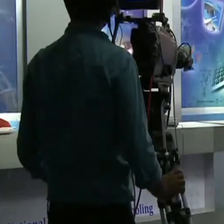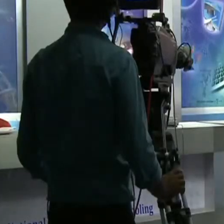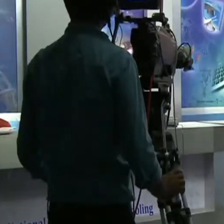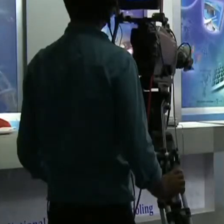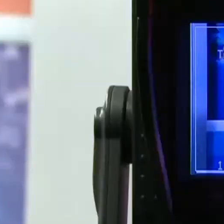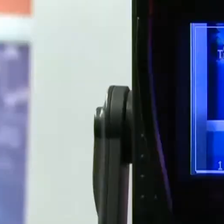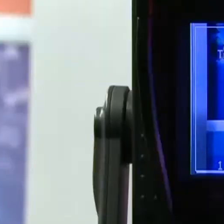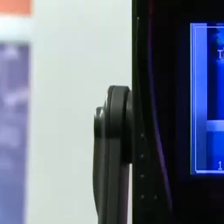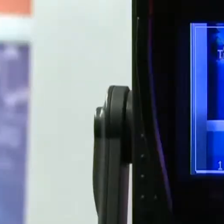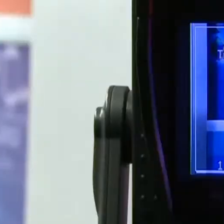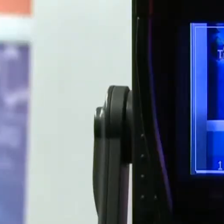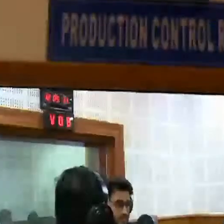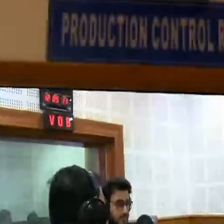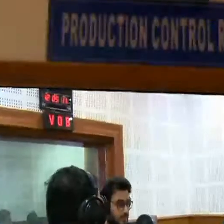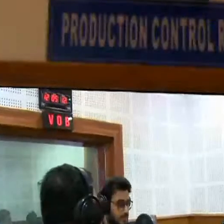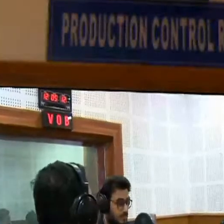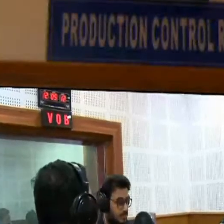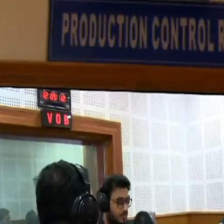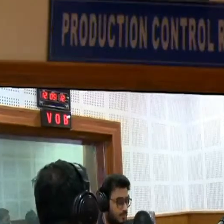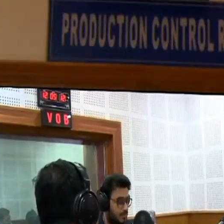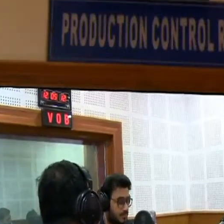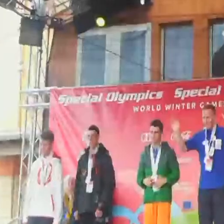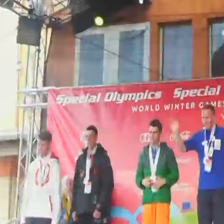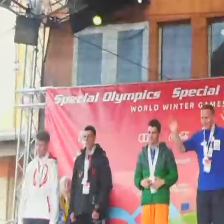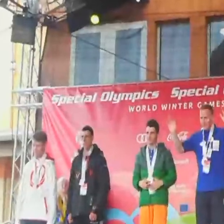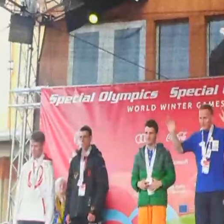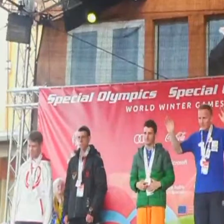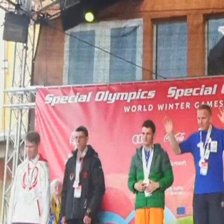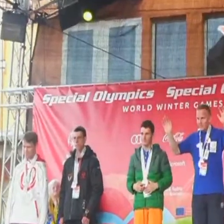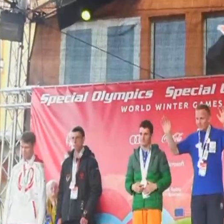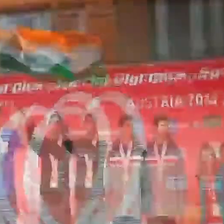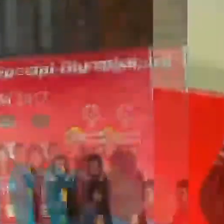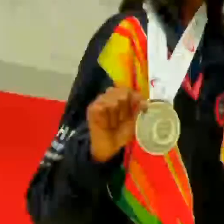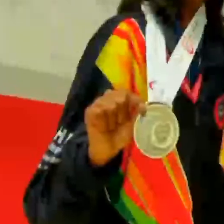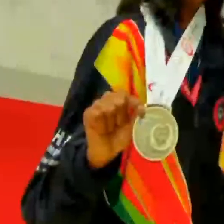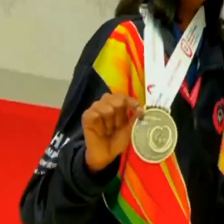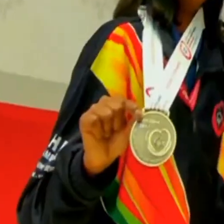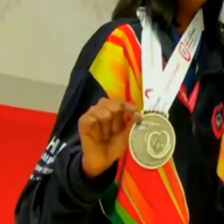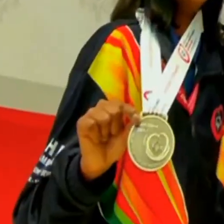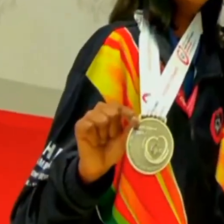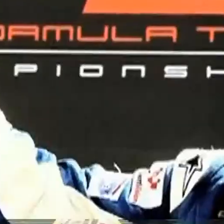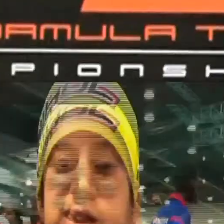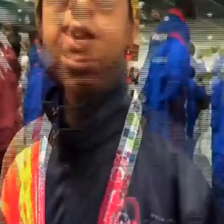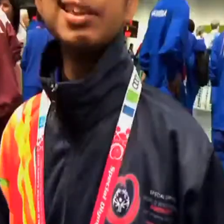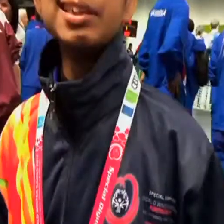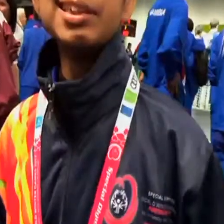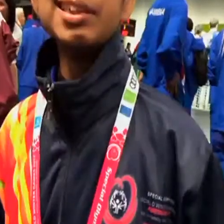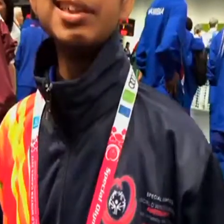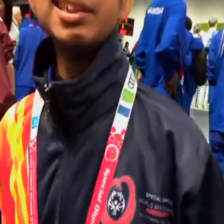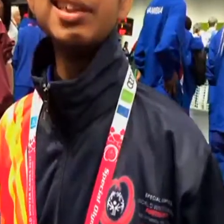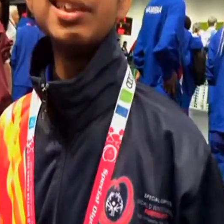बने, हम अपना रास्ता स्वयं चुने। कोई